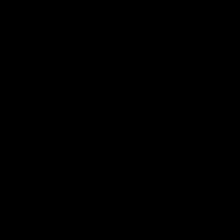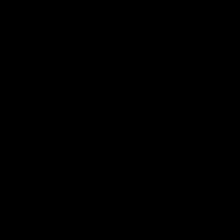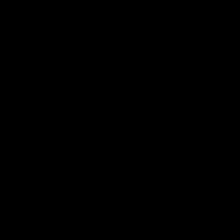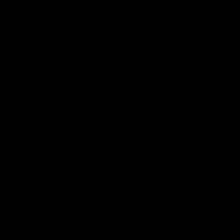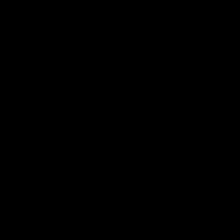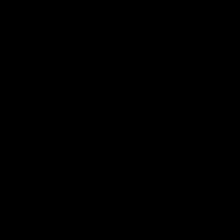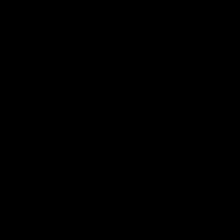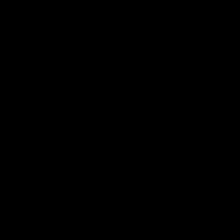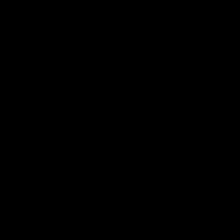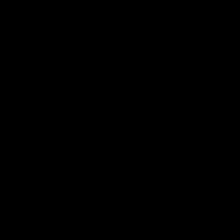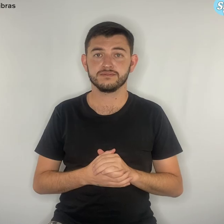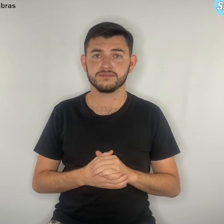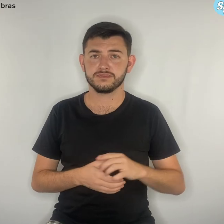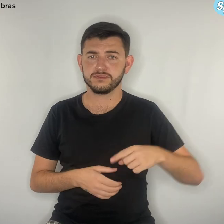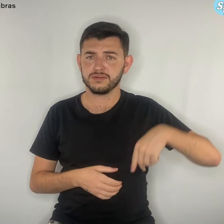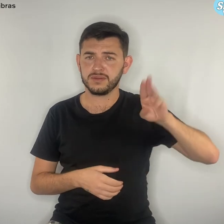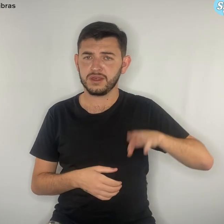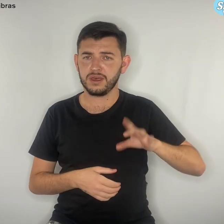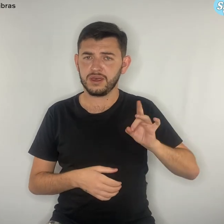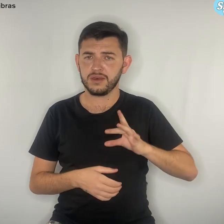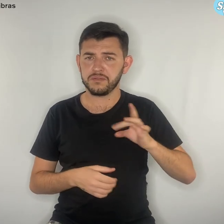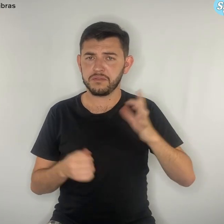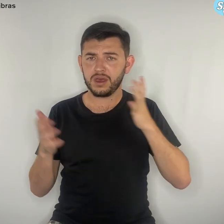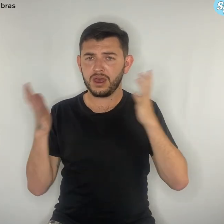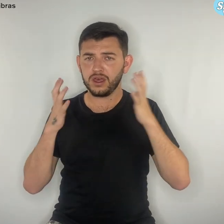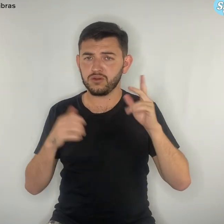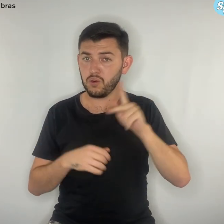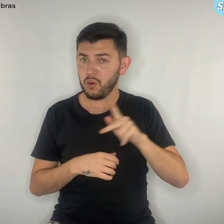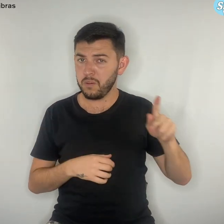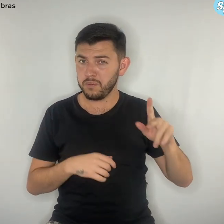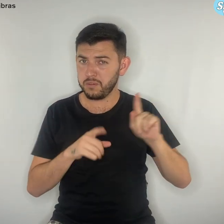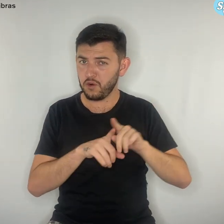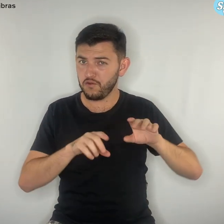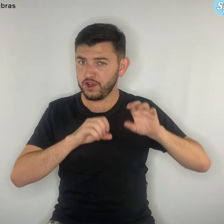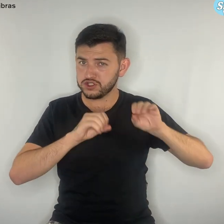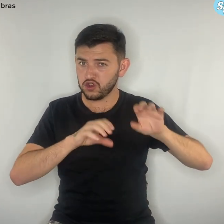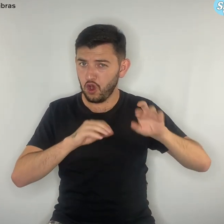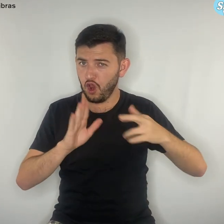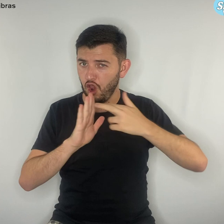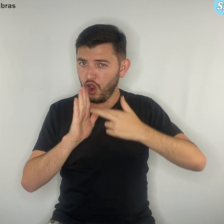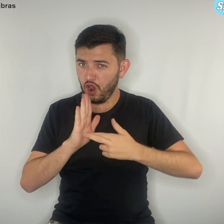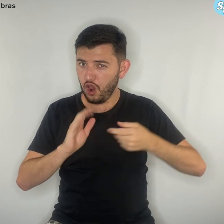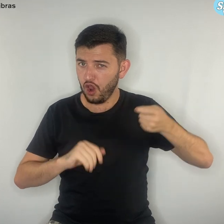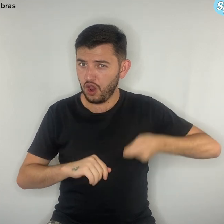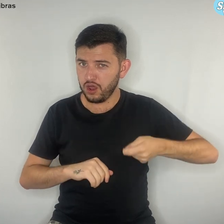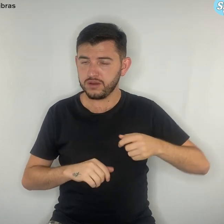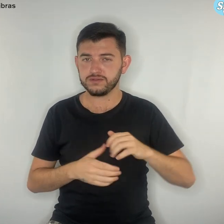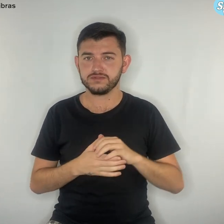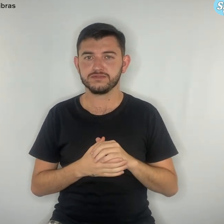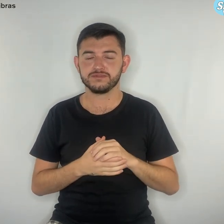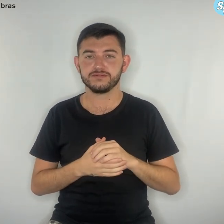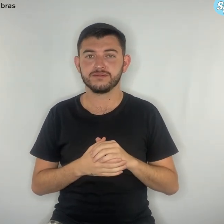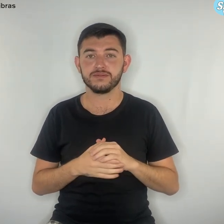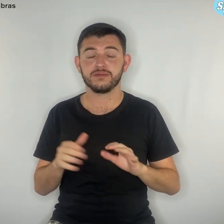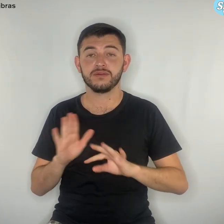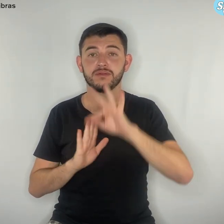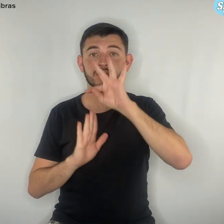Quem teme o professor doutrinador? Artigo do professor Wilson Gomes, da